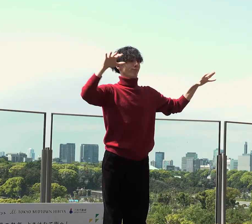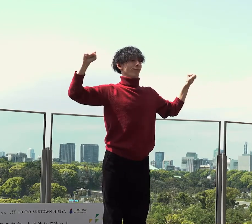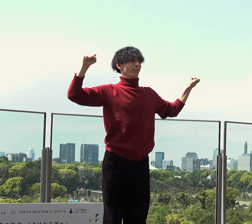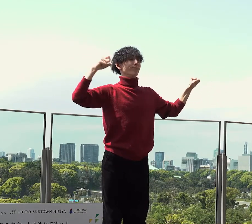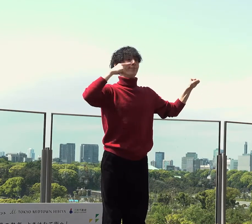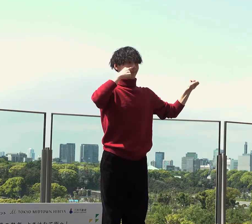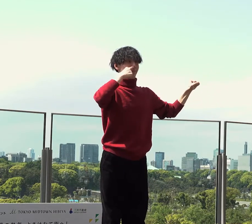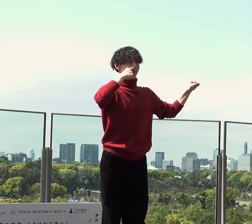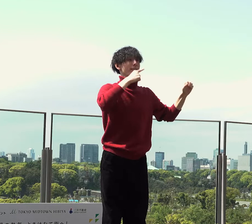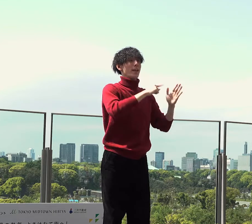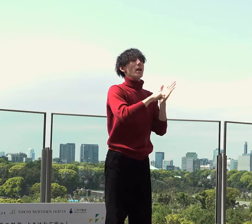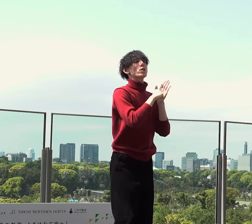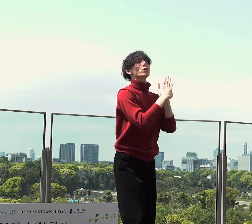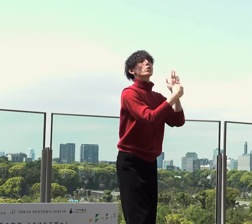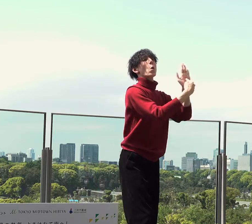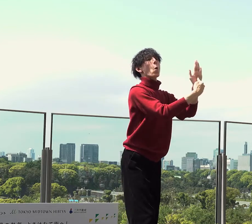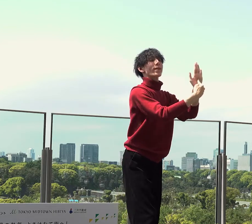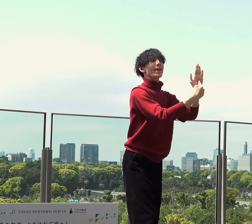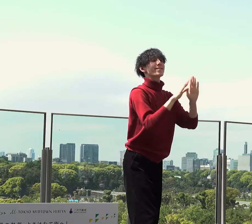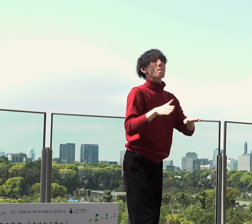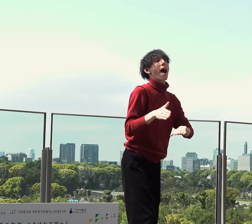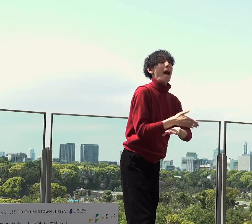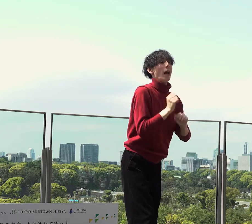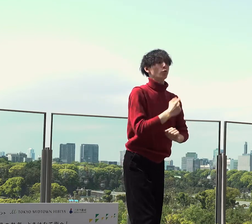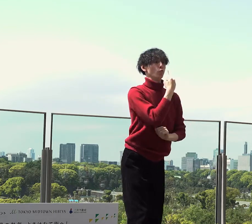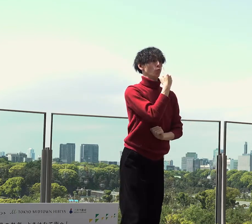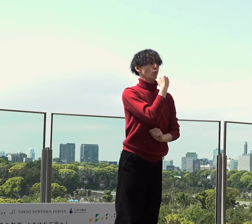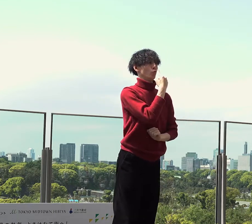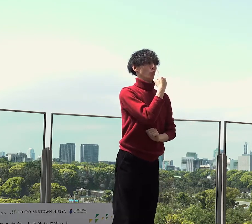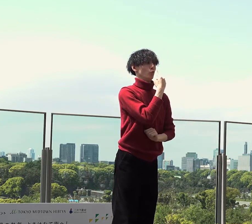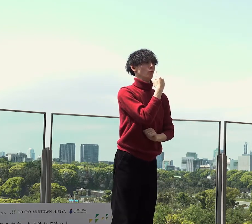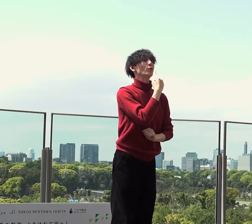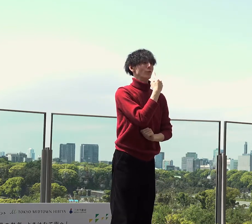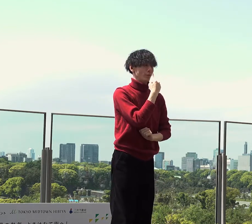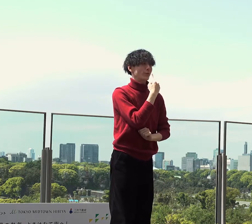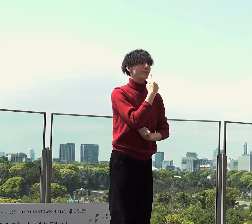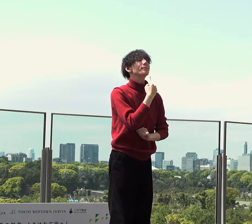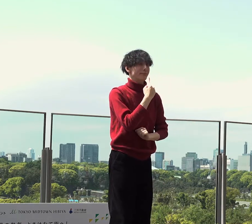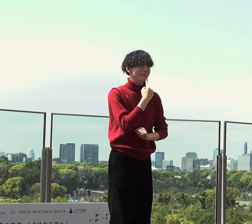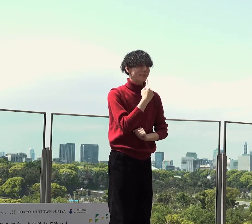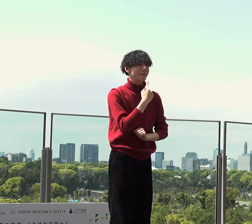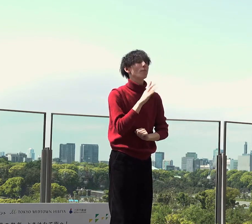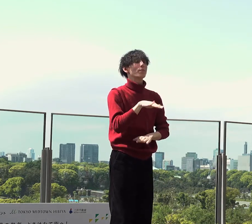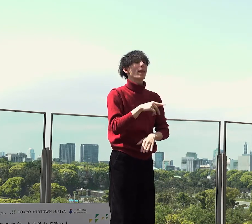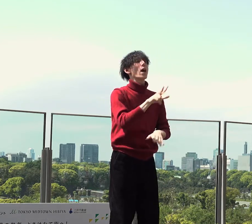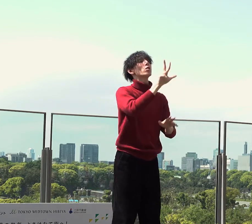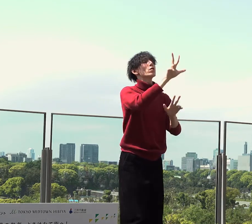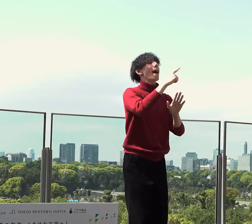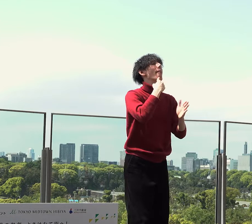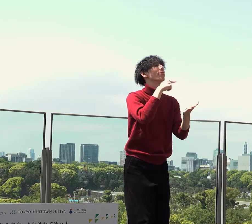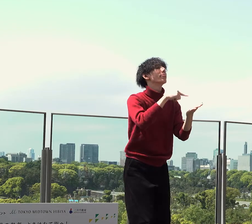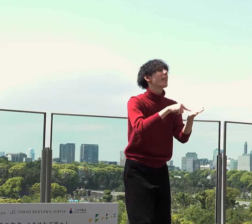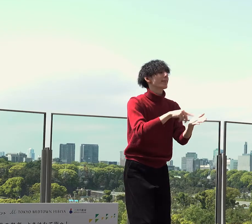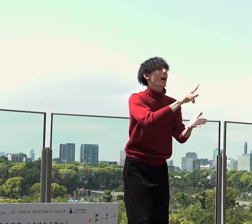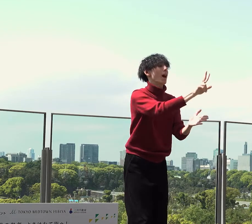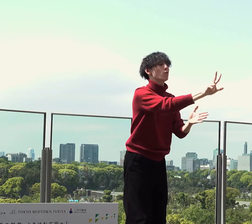音楽は流さない状態で今から表現をしてみたいと思います。でですね、まあ、簡単